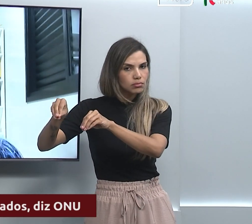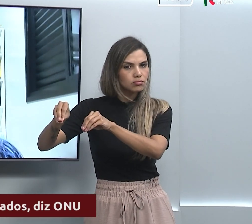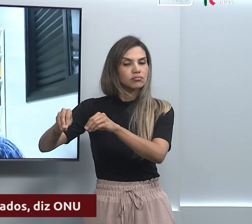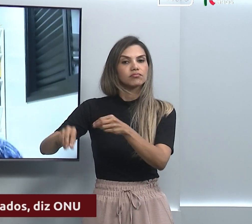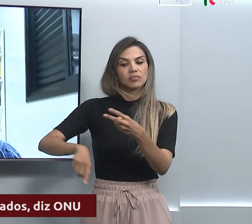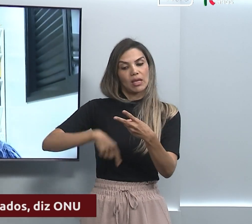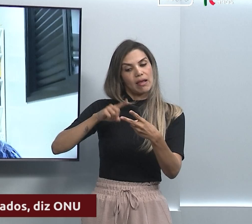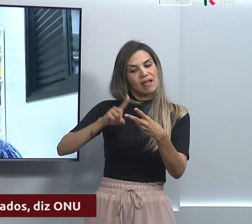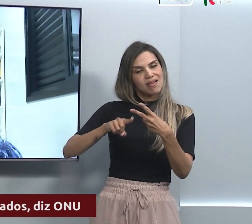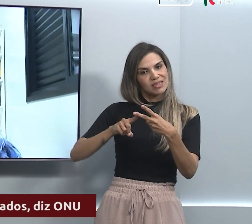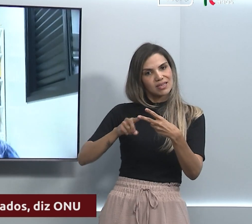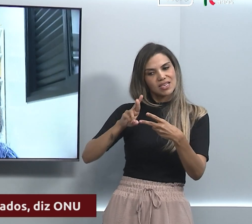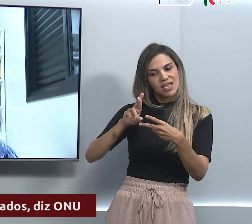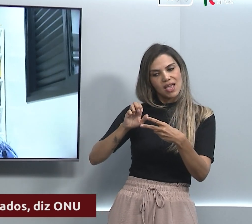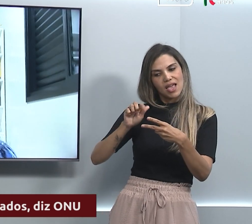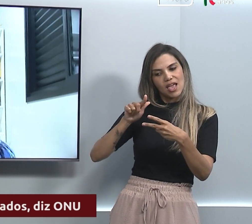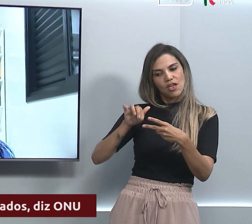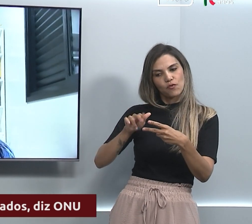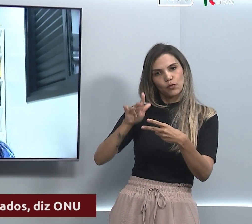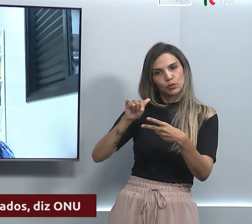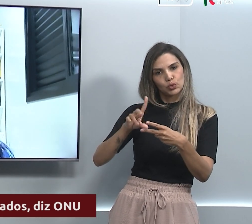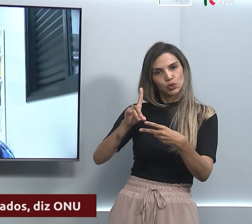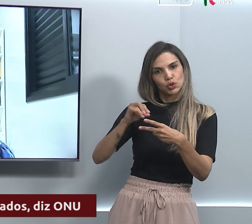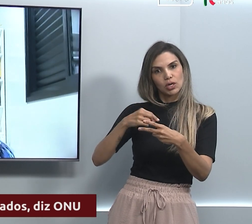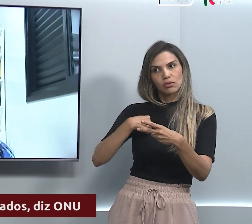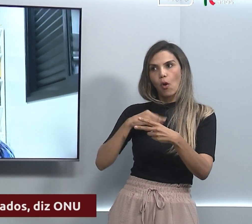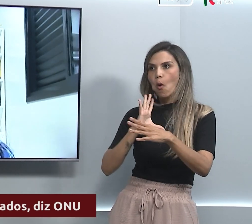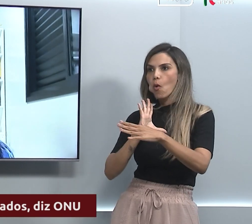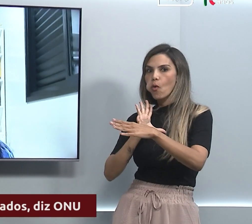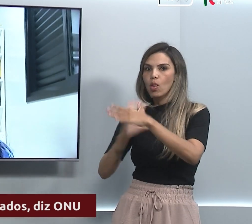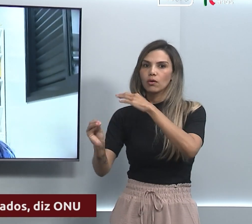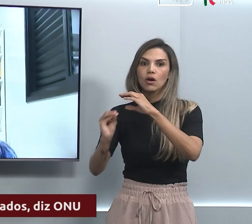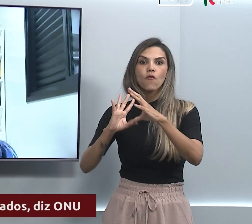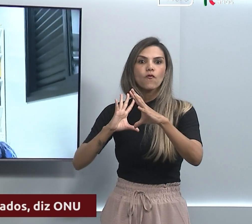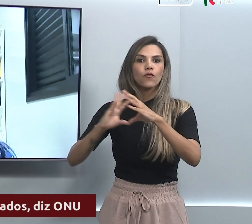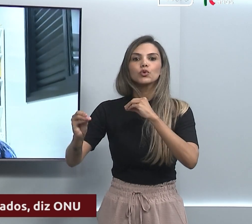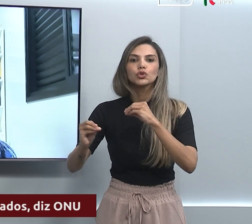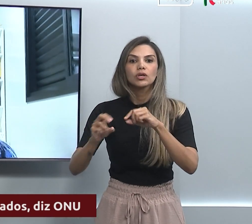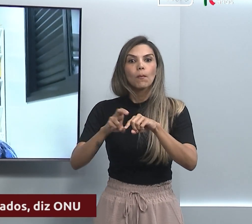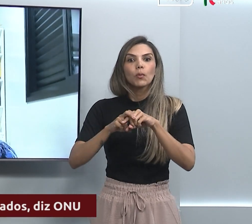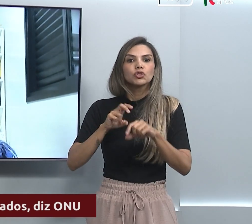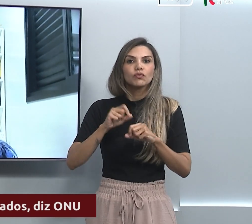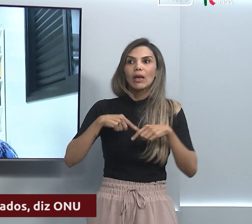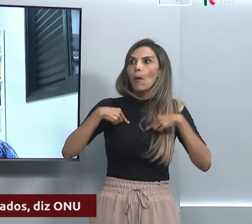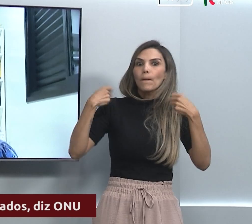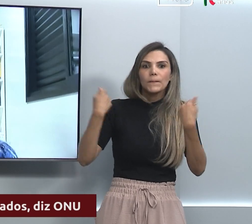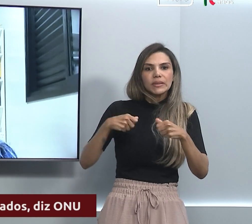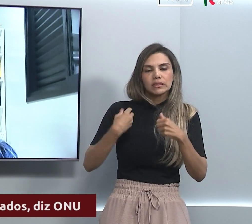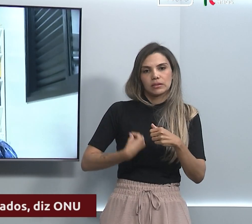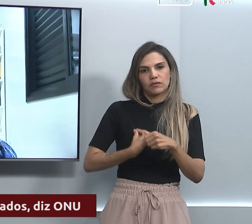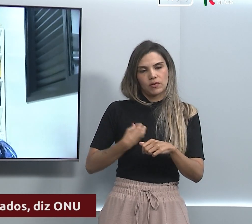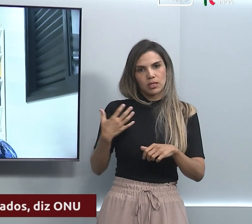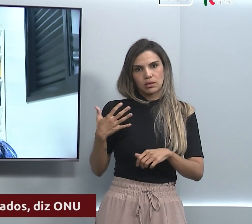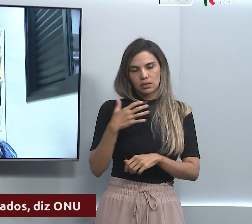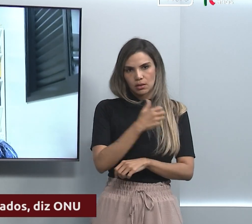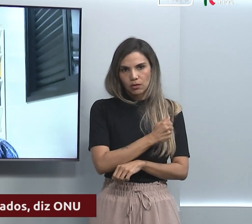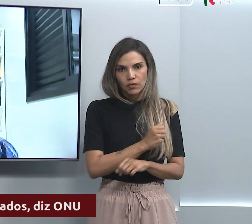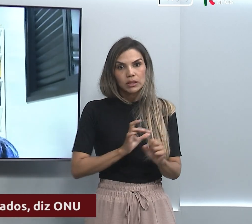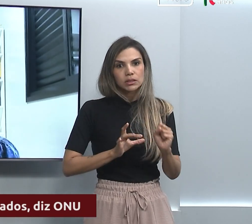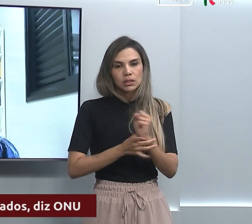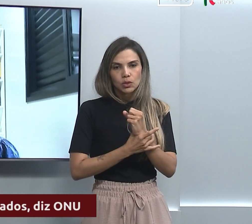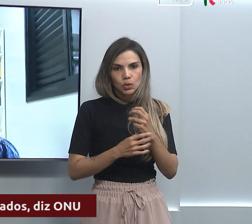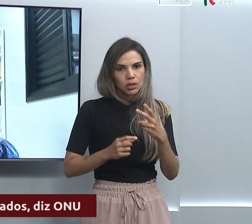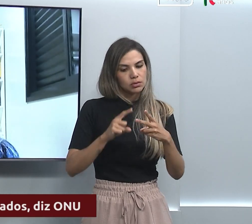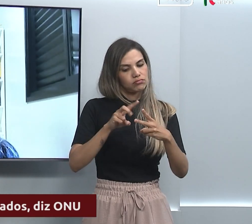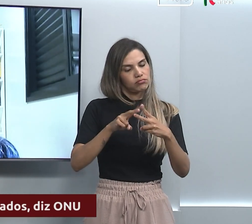mesmas. E como nós vimos, a ideia de refúgio ela vem de um tratado internacional, de um regime internacional, de um